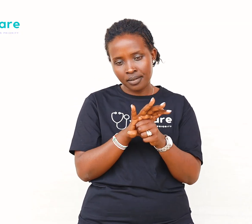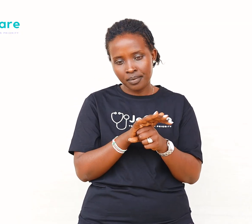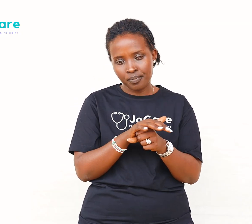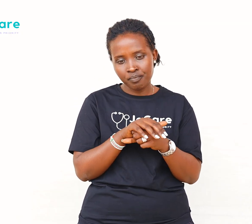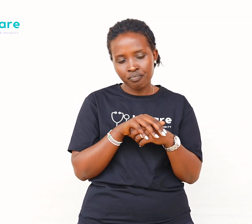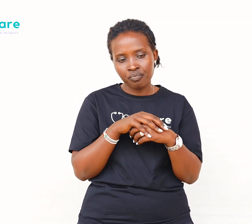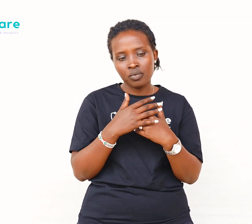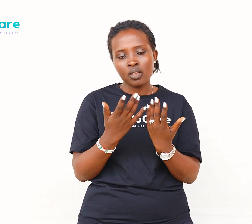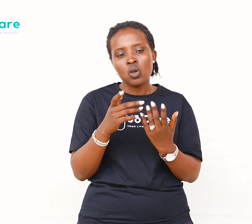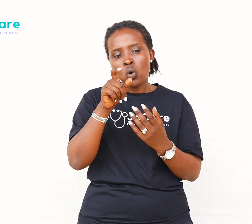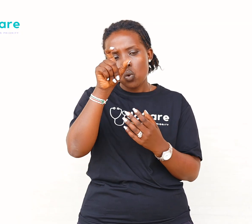umuntu